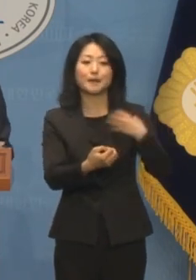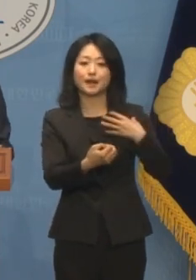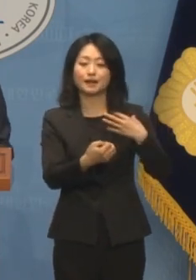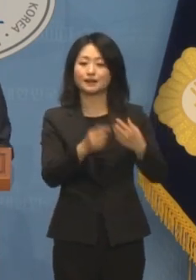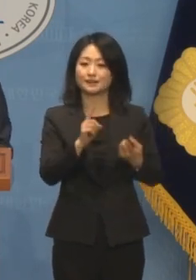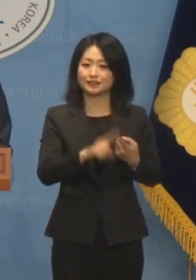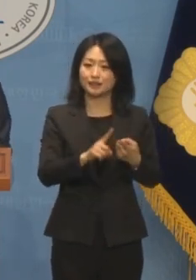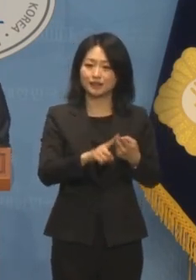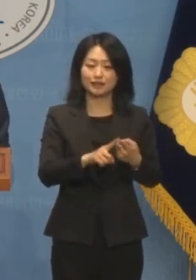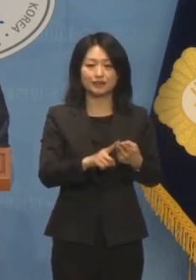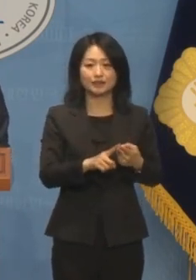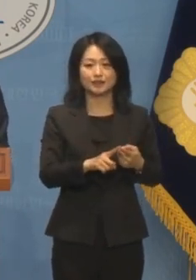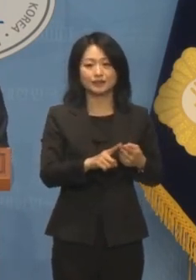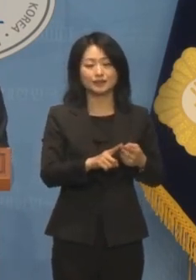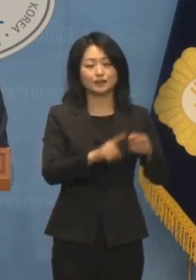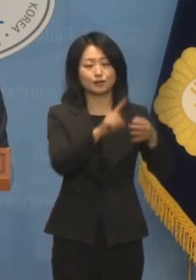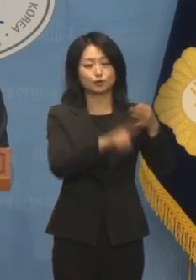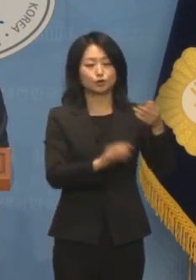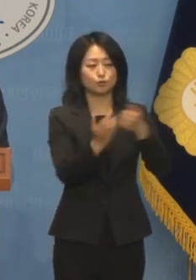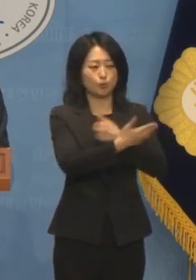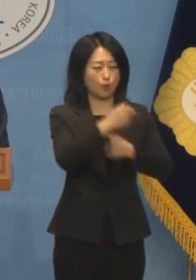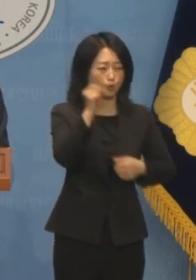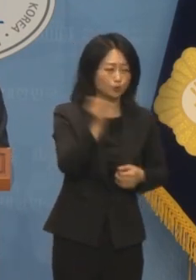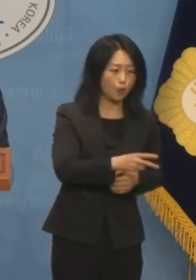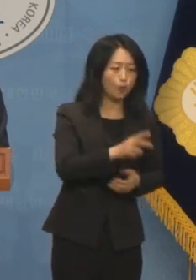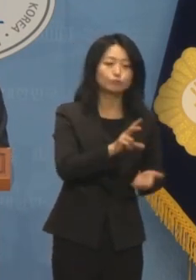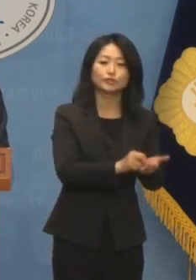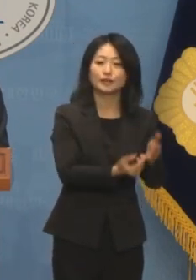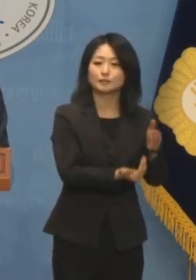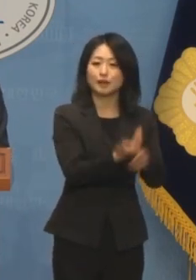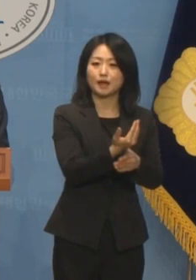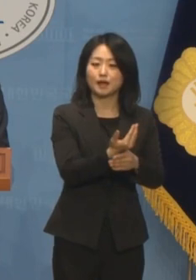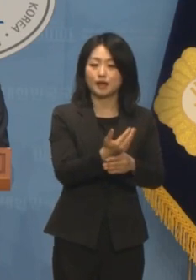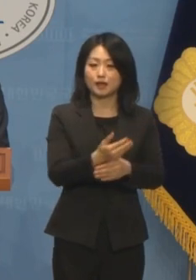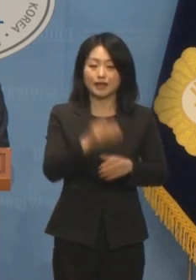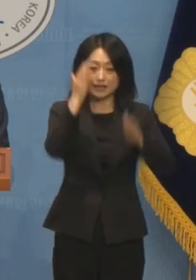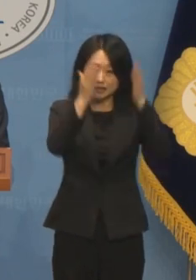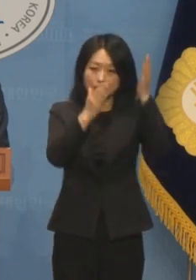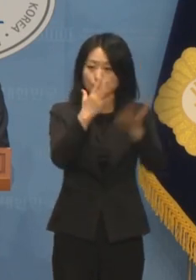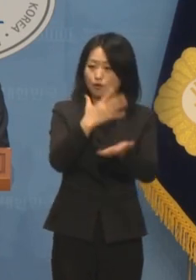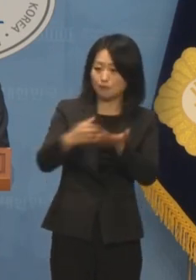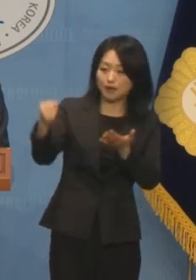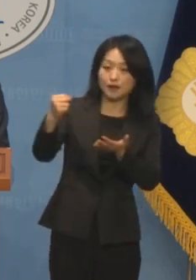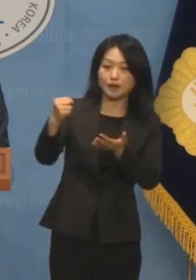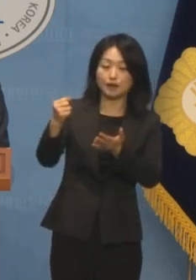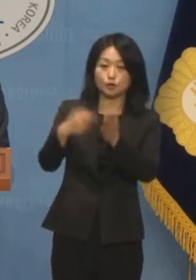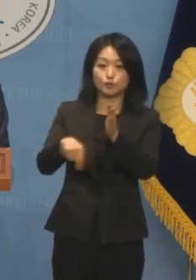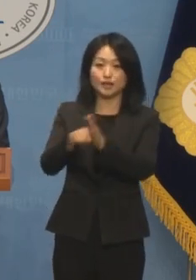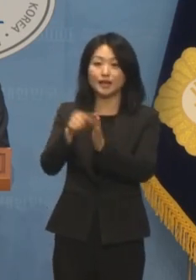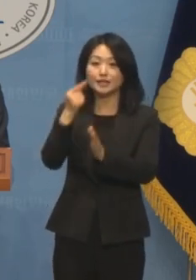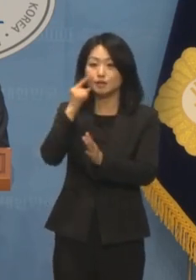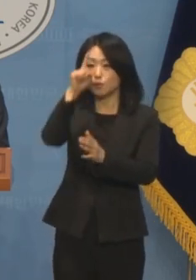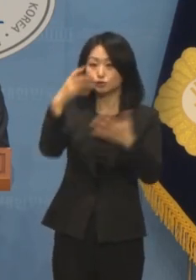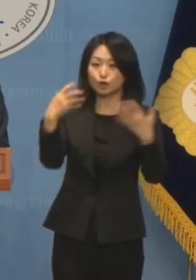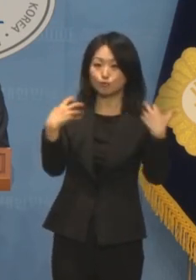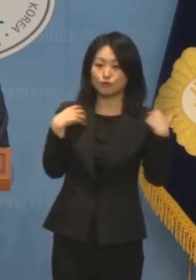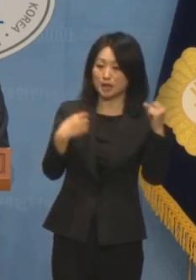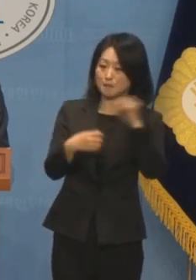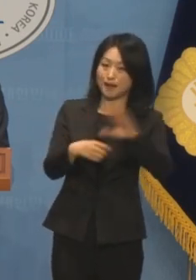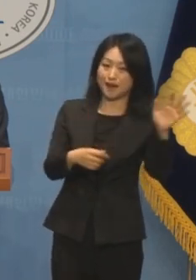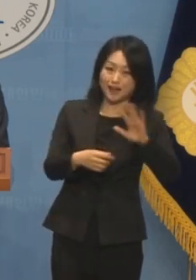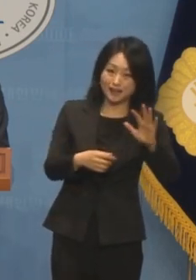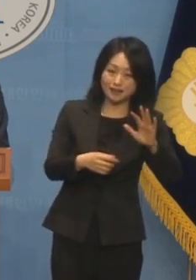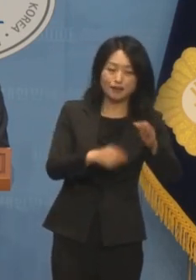것도 볼썽사납습니다. 우리 기업을 강탈하려는 일본 정부에 말 한마디도 못하는